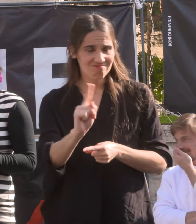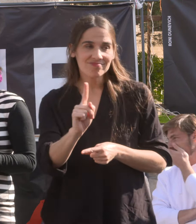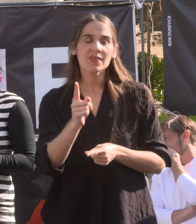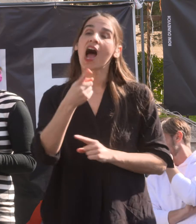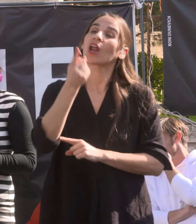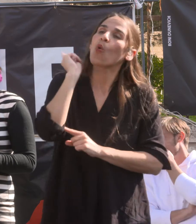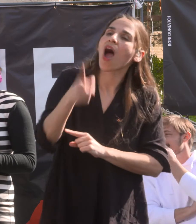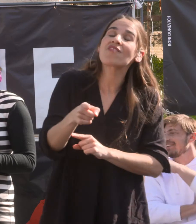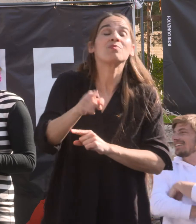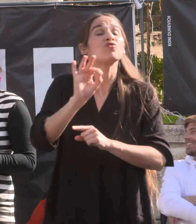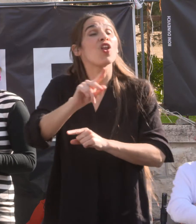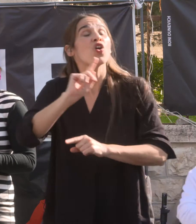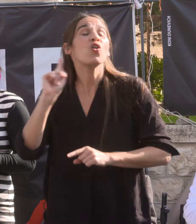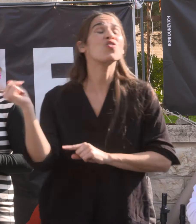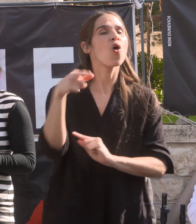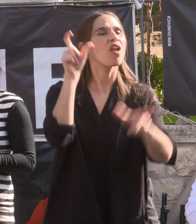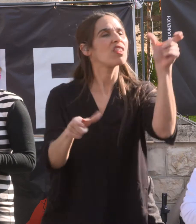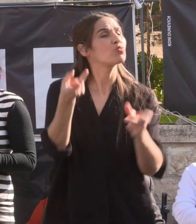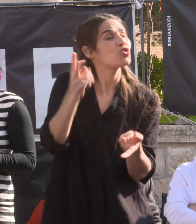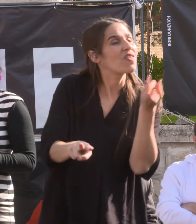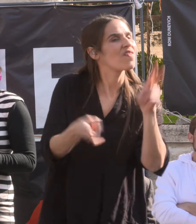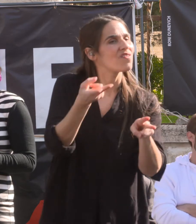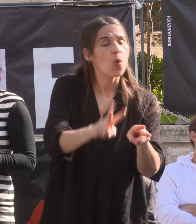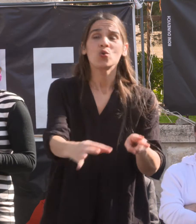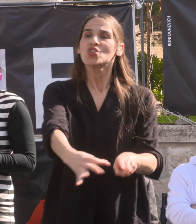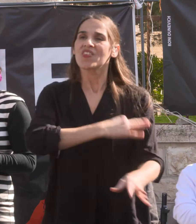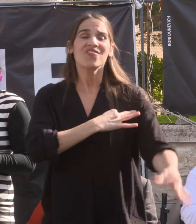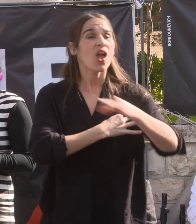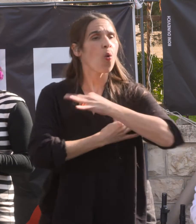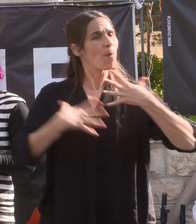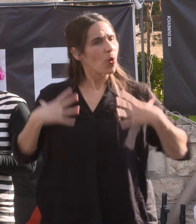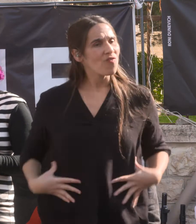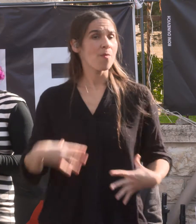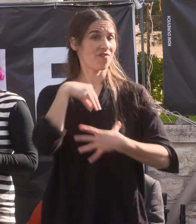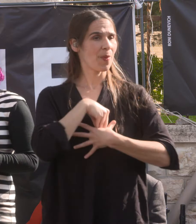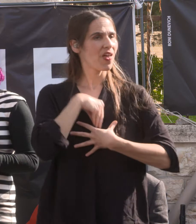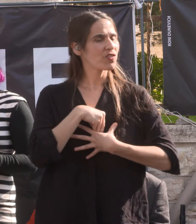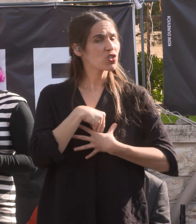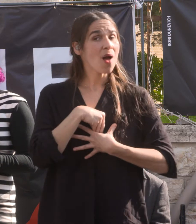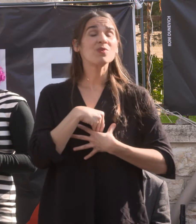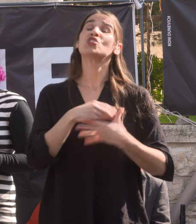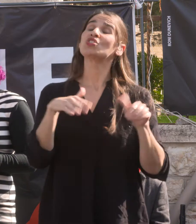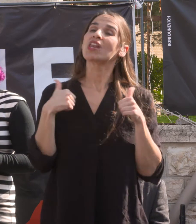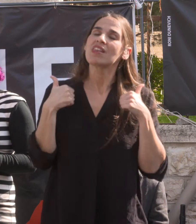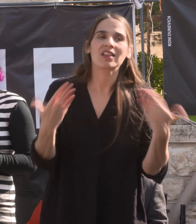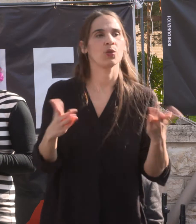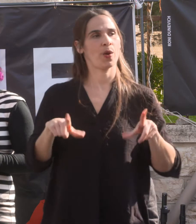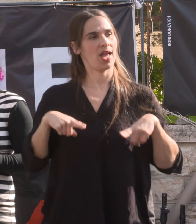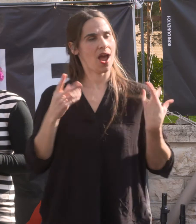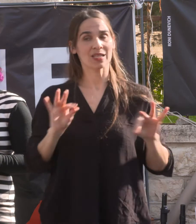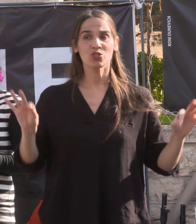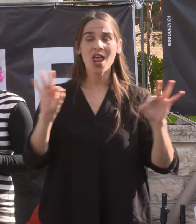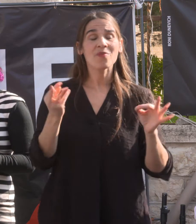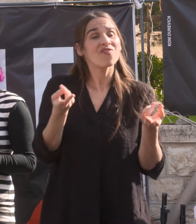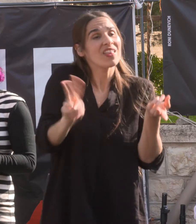אנחנו חייבים את זה לכל אלו שנפלו, שנפגעו בגופם ובנפשם, שנתנו את חייהם